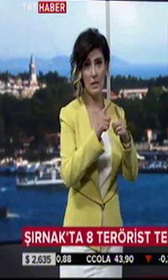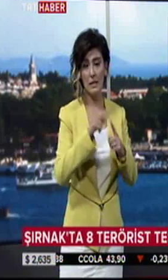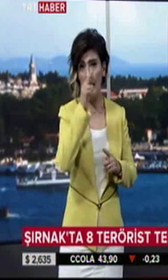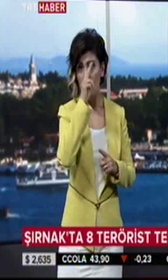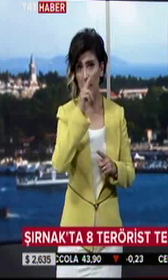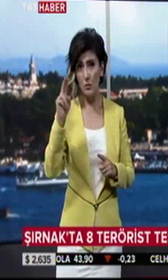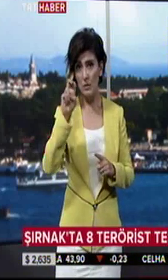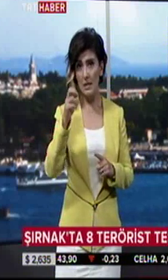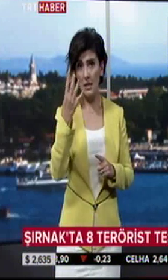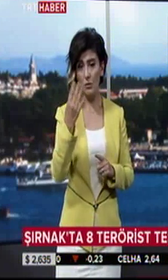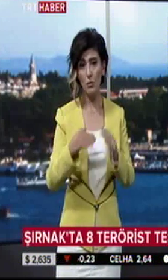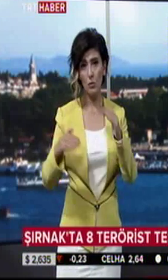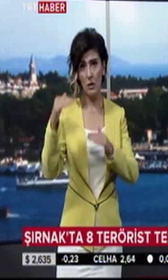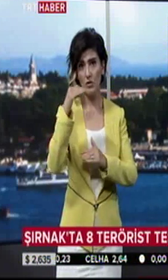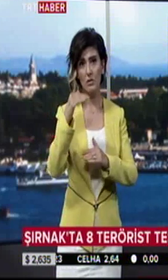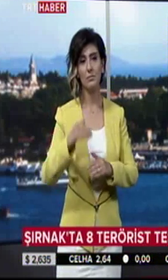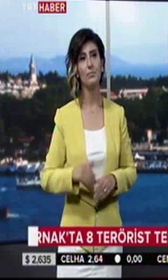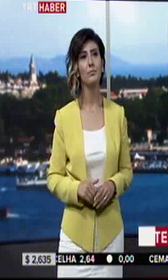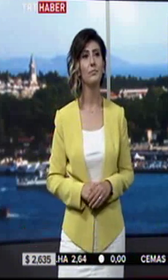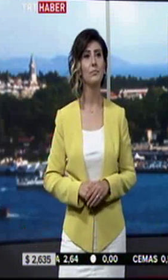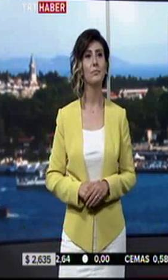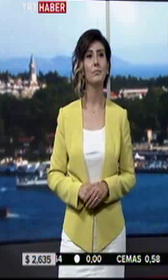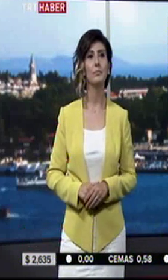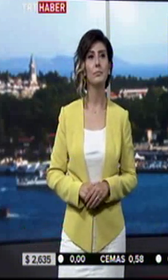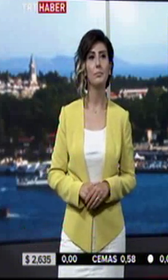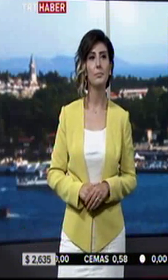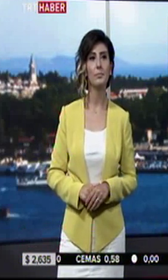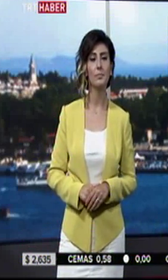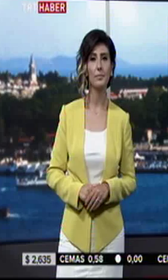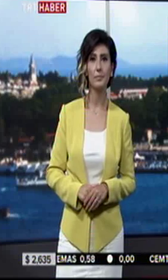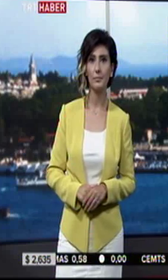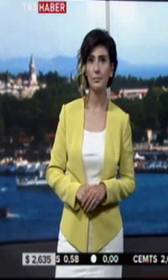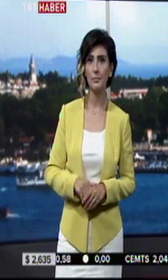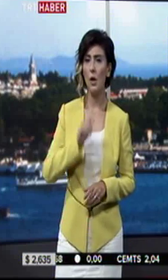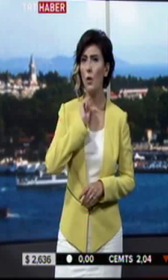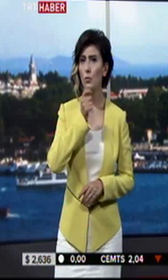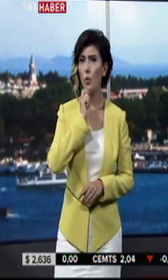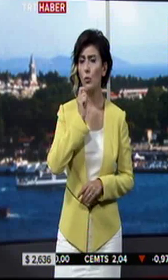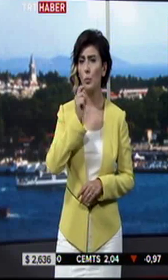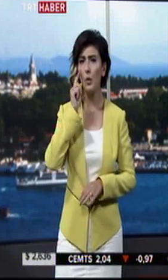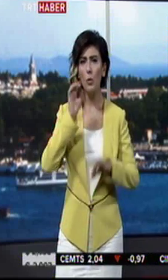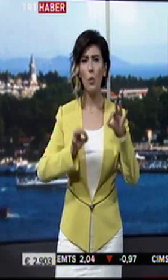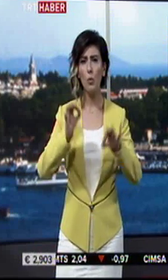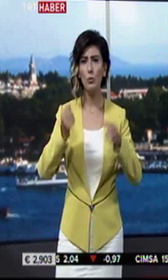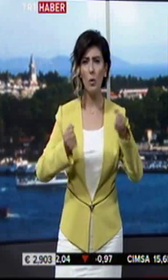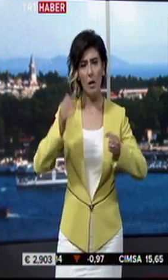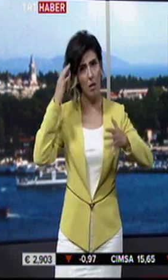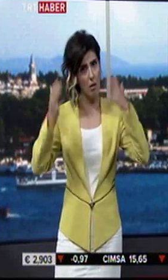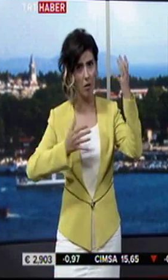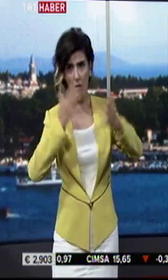784'e ulaştı. Çorum'da kontrolden çıkan otomobil karşı